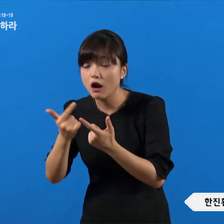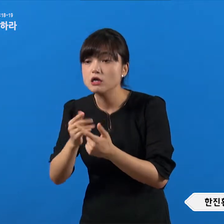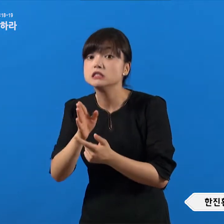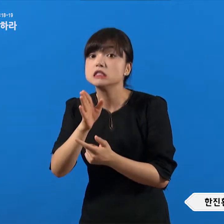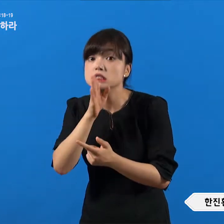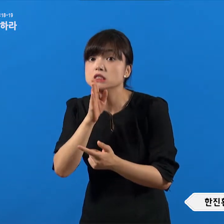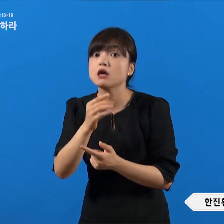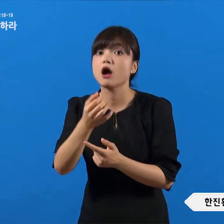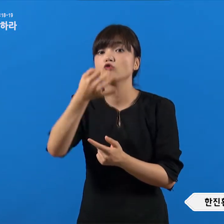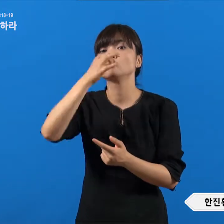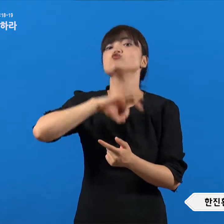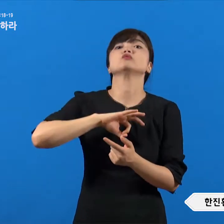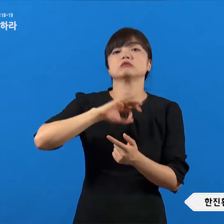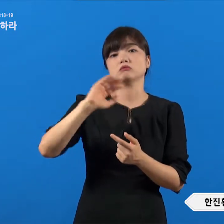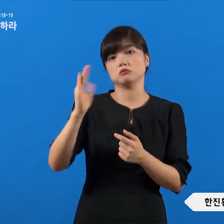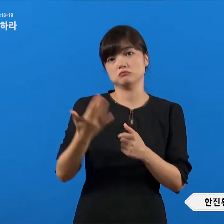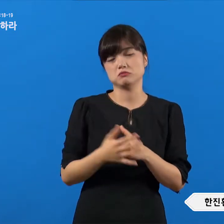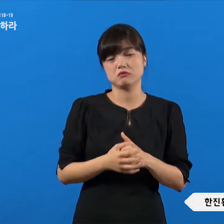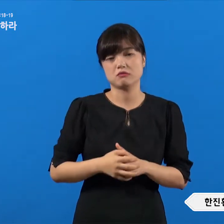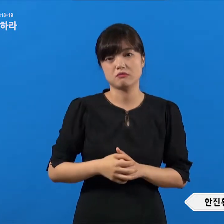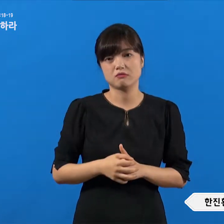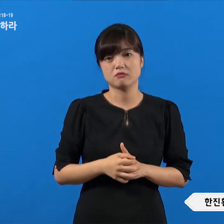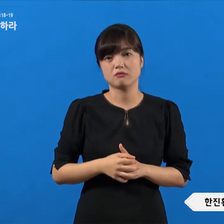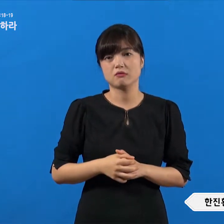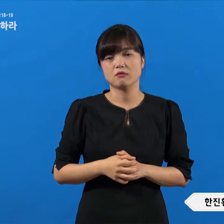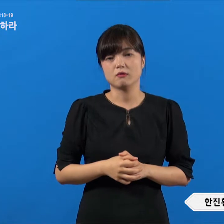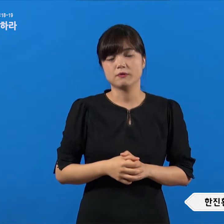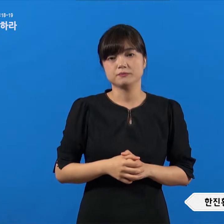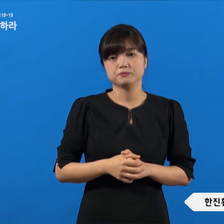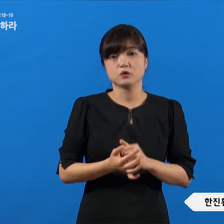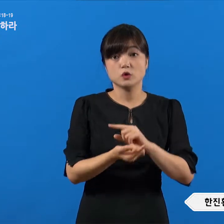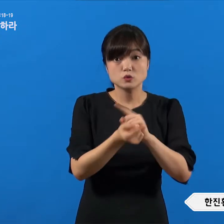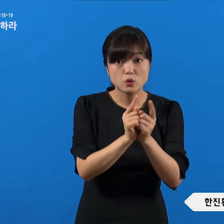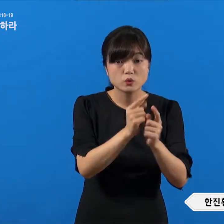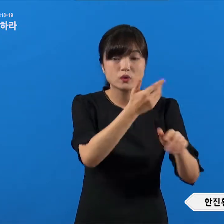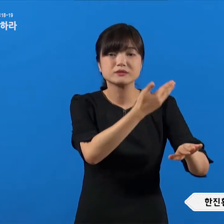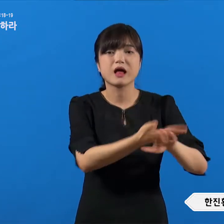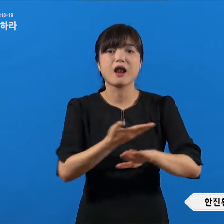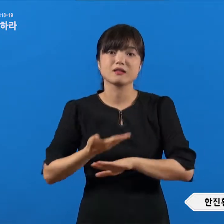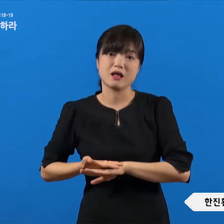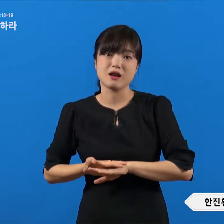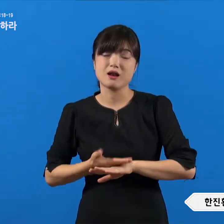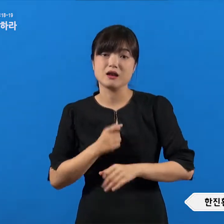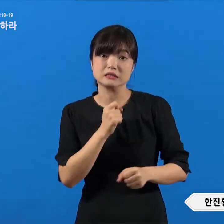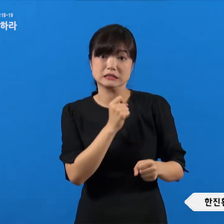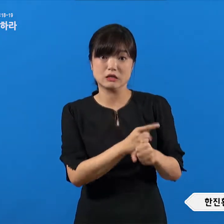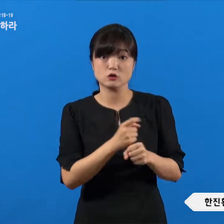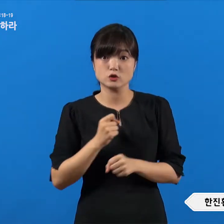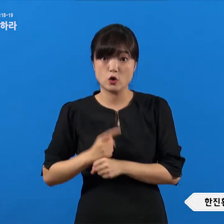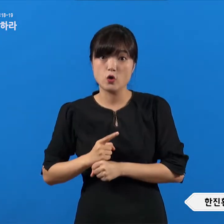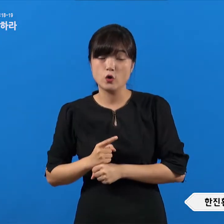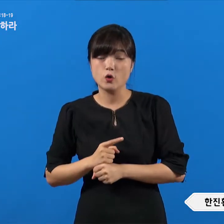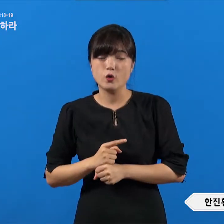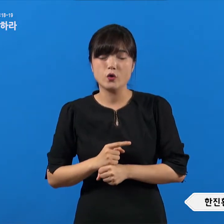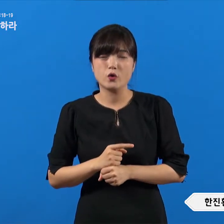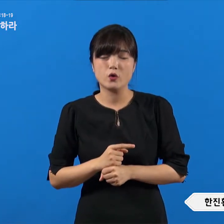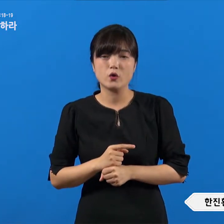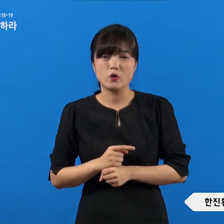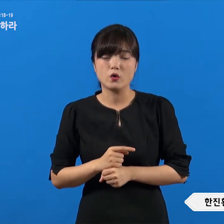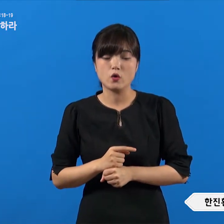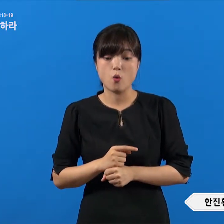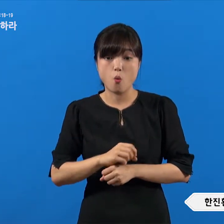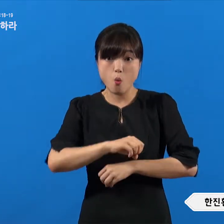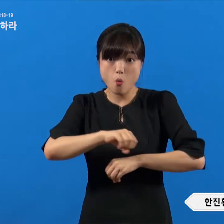아주 실제적이고 유용한 것이 되었습니다. 서로 다른 기질이 오히려 각자의 삶을